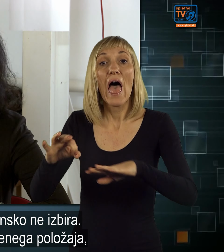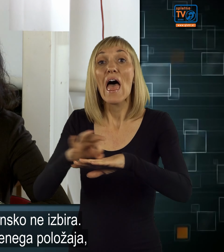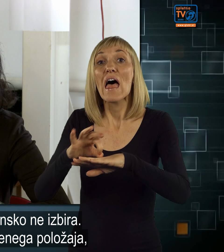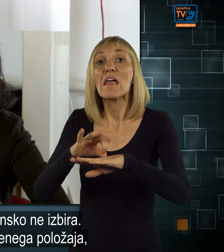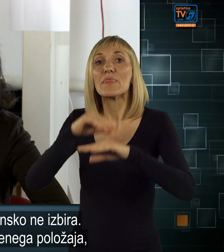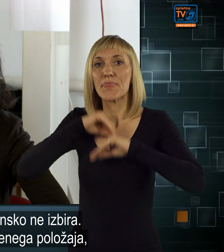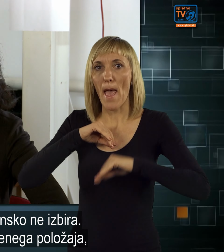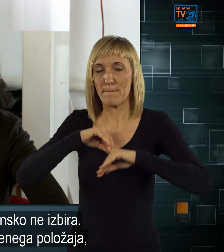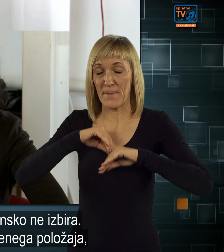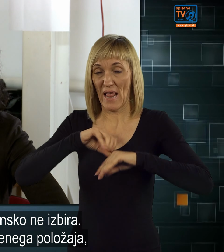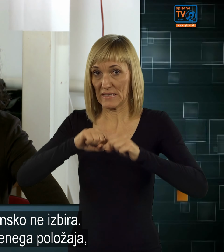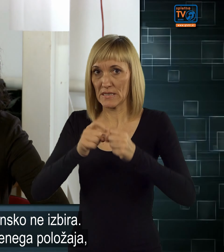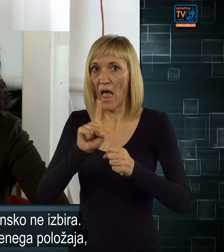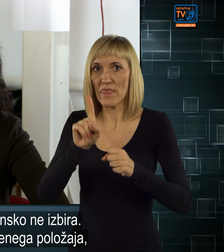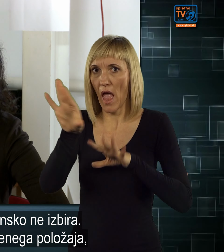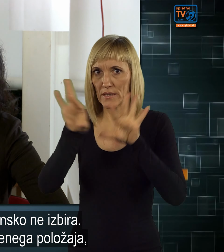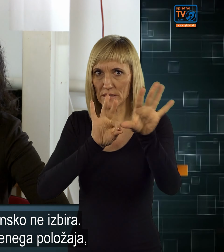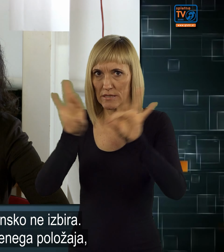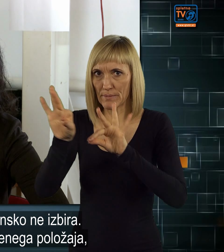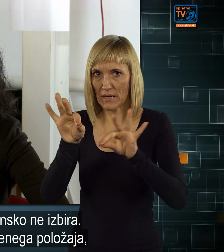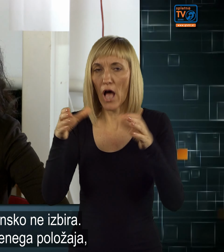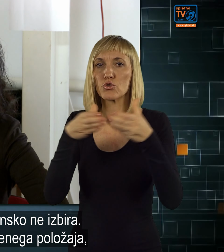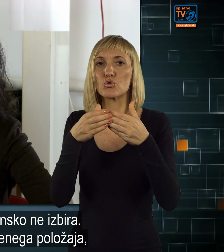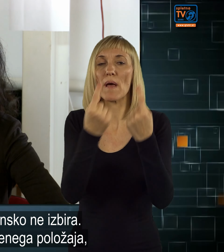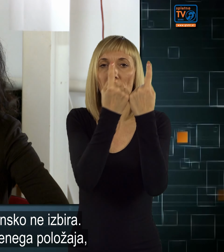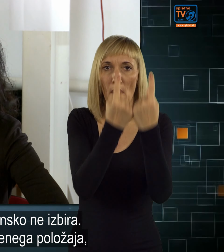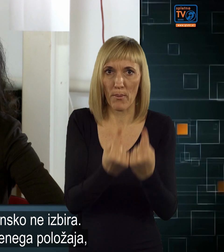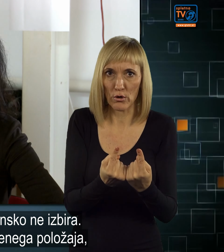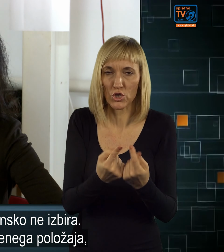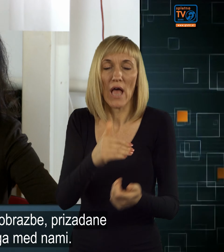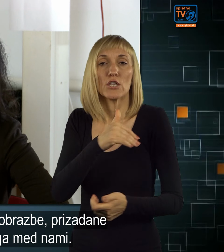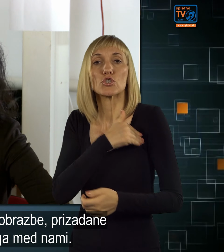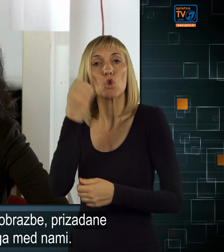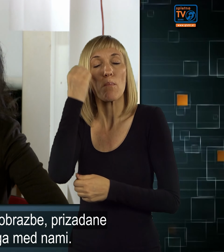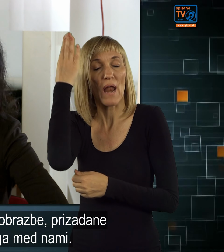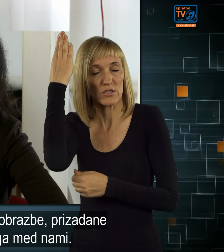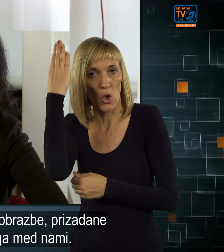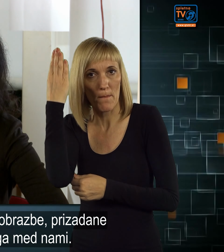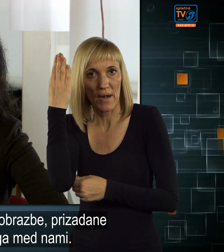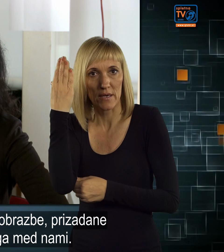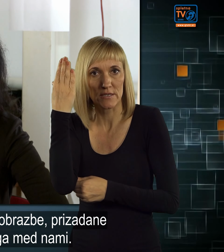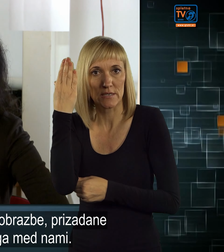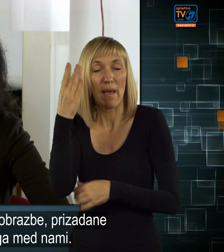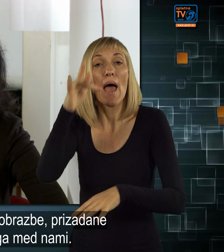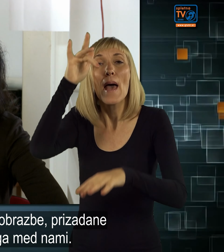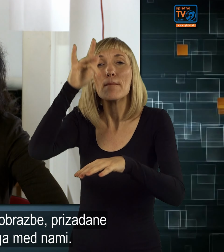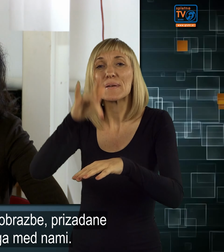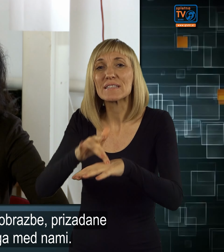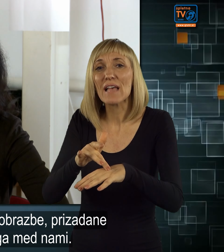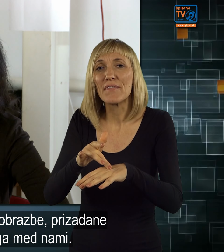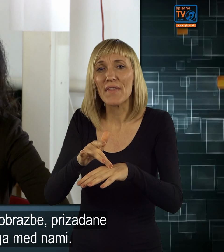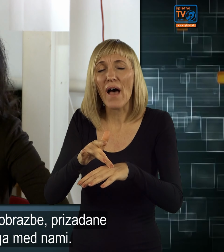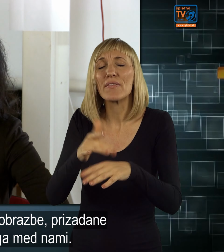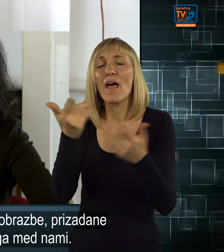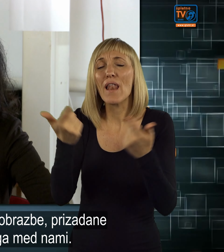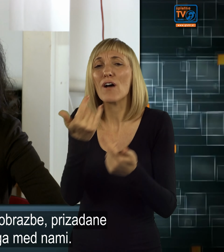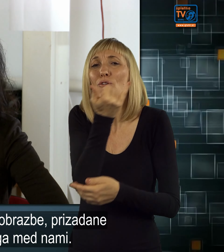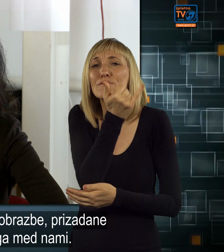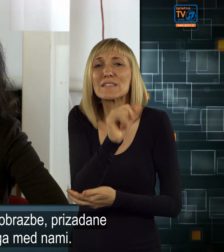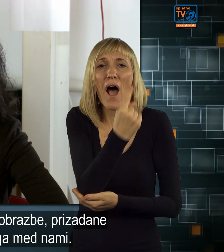Depresija dejansko ne izbira, ne izbira družbenega položaja, ne izbira stopne izobrazbe, pri zadane lahko